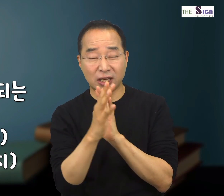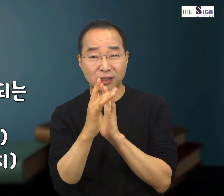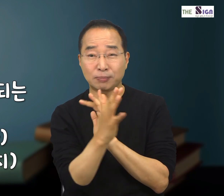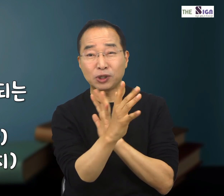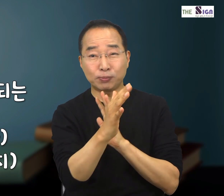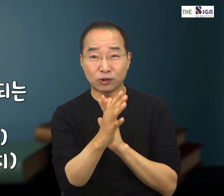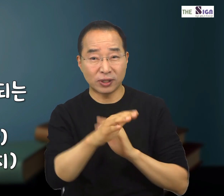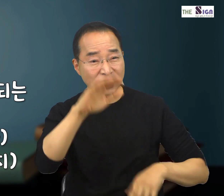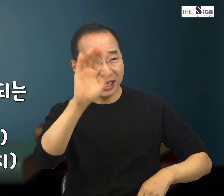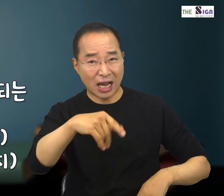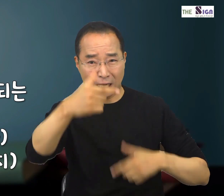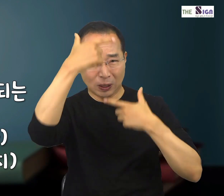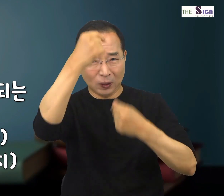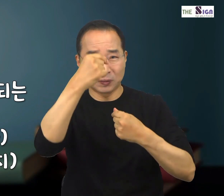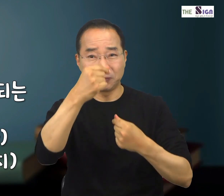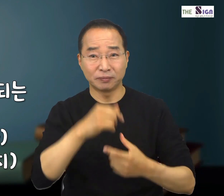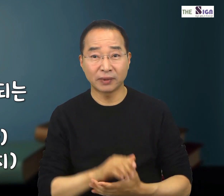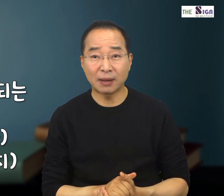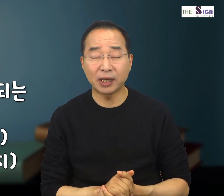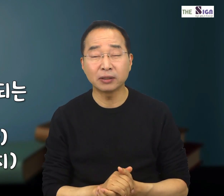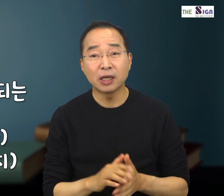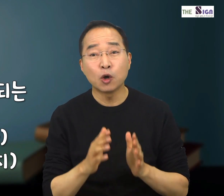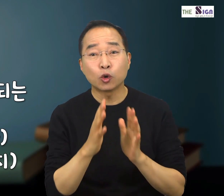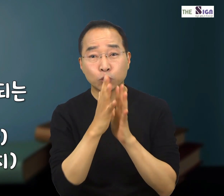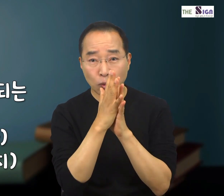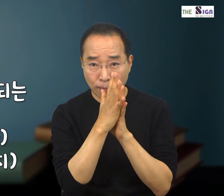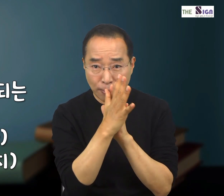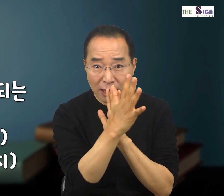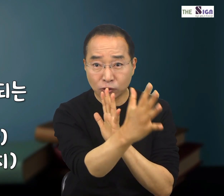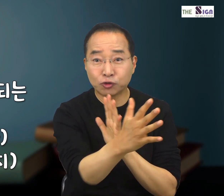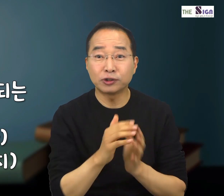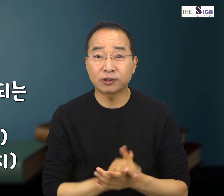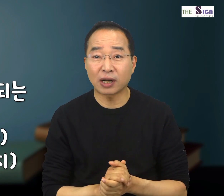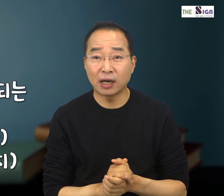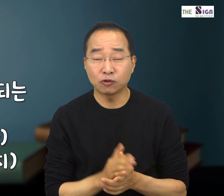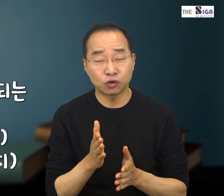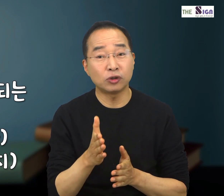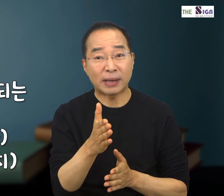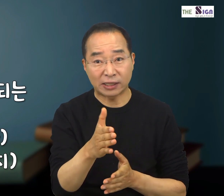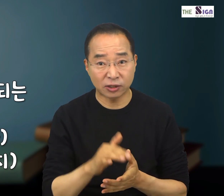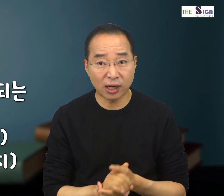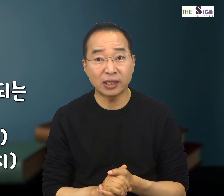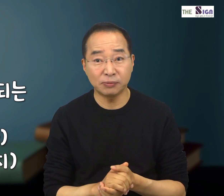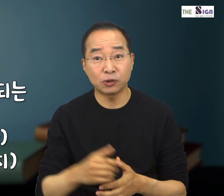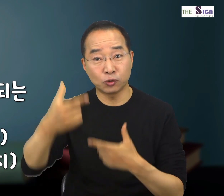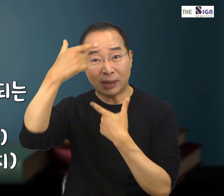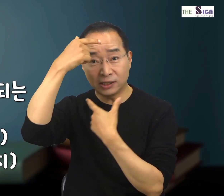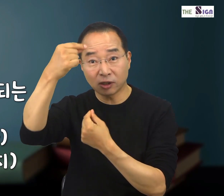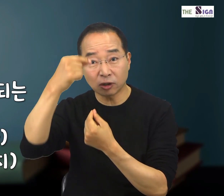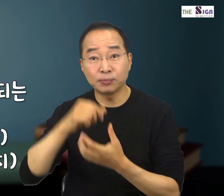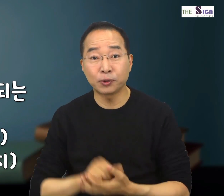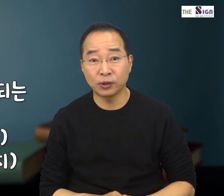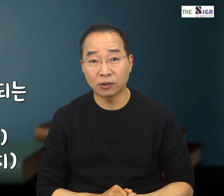이제 삐뚤삐뚤 야 하면 똑바로 줄을 서라, 줄을 맞춰라는 의미로도 많이 썼던